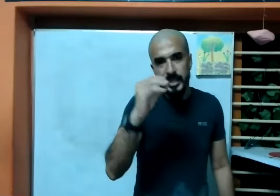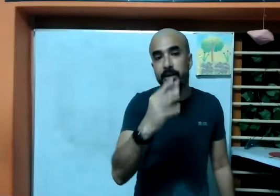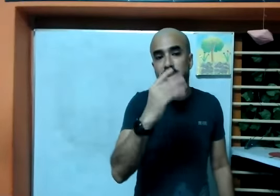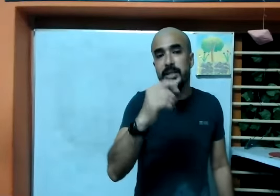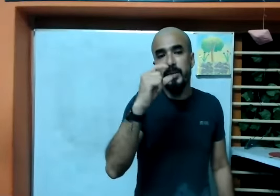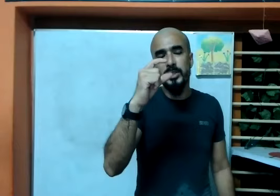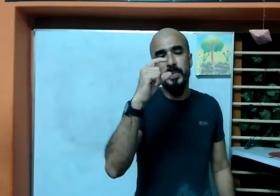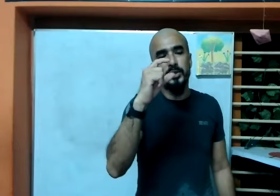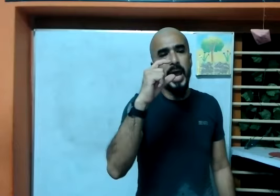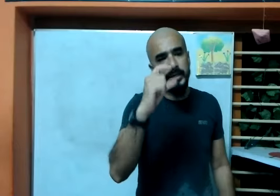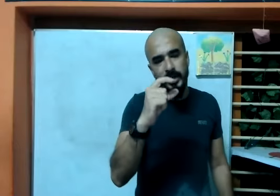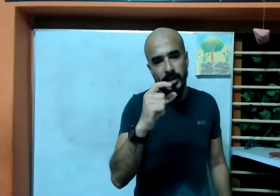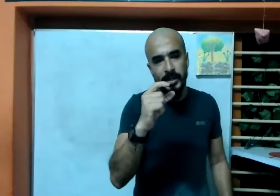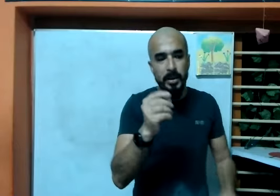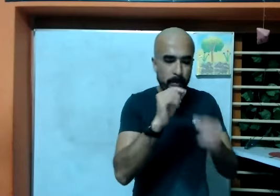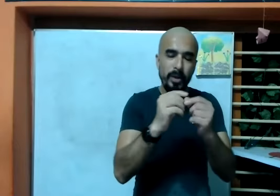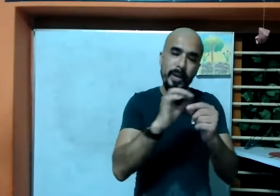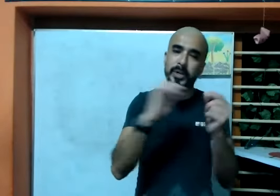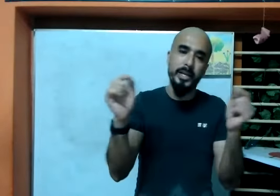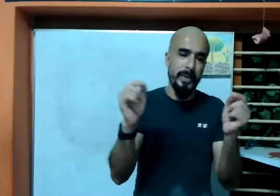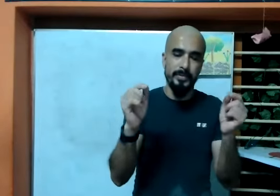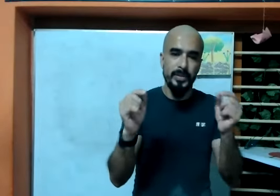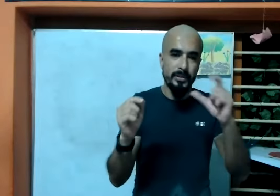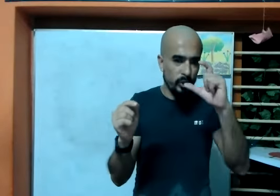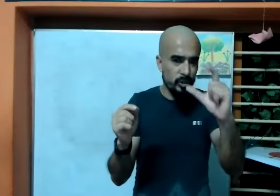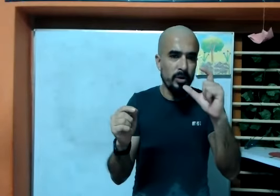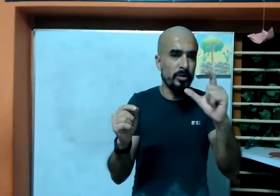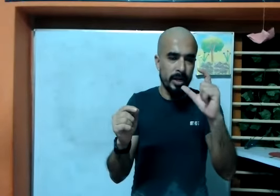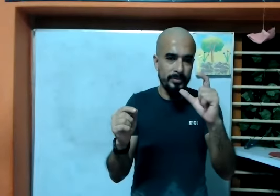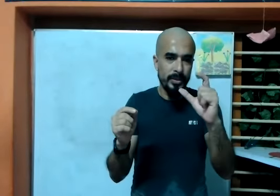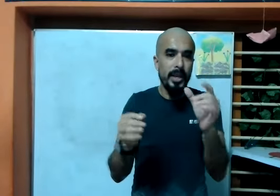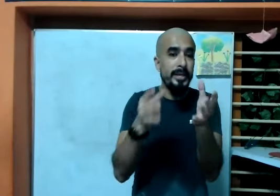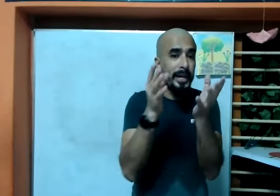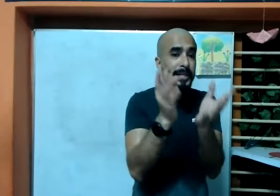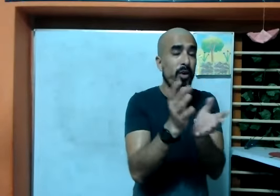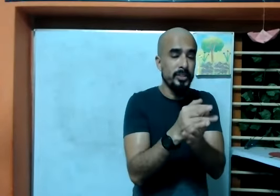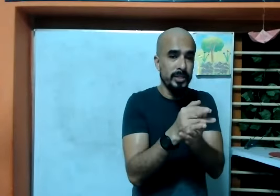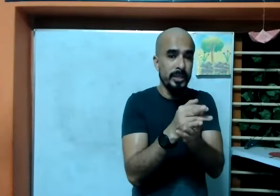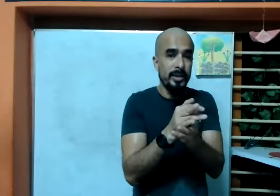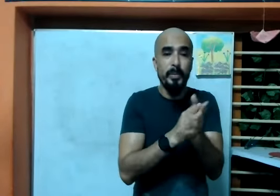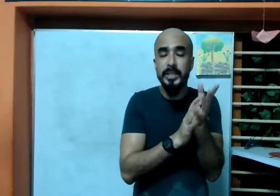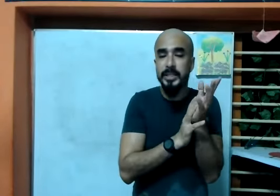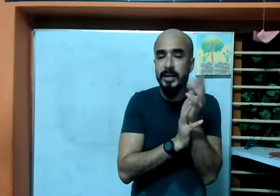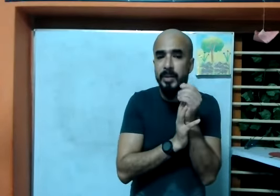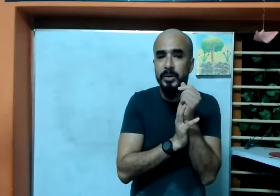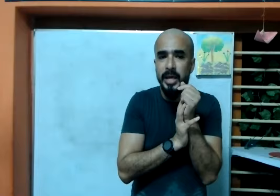কেউ যদি দিনের মধ্যে মাত্র একটা করে, বলবে এবং লিখবে ছোট ছোট ঘটনা, এই ন্যারেট করে, যদি বইতে যেটা নাম হলো